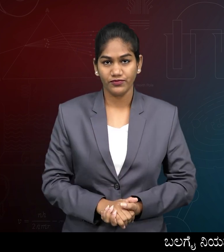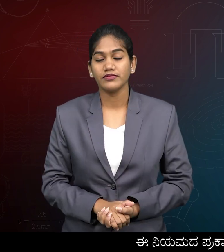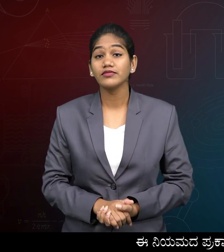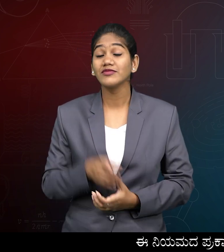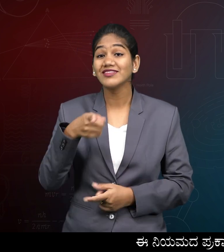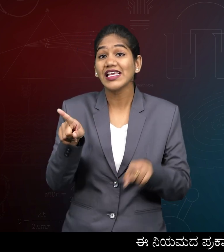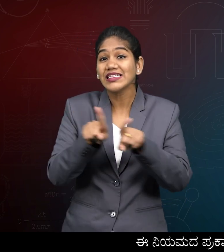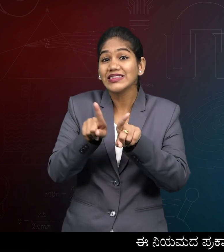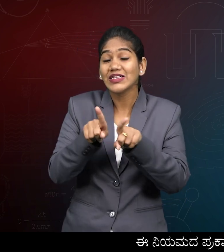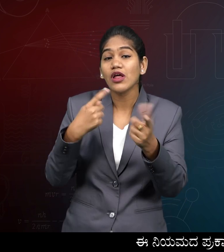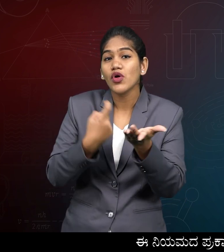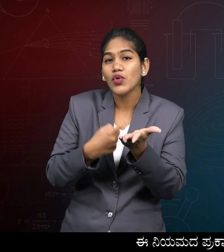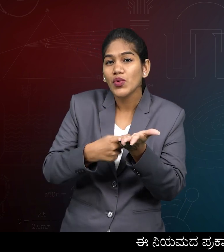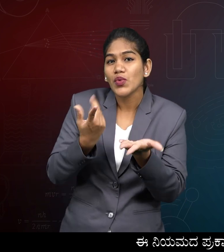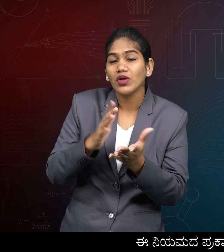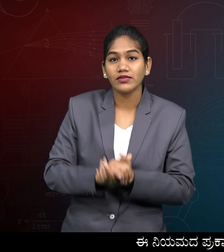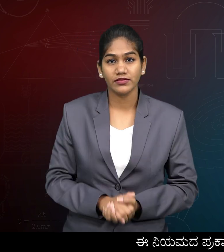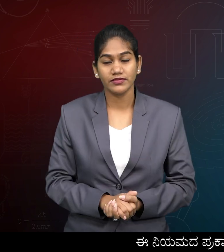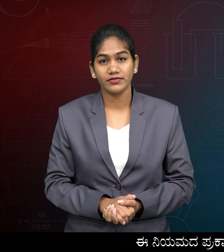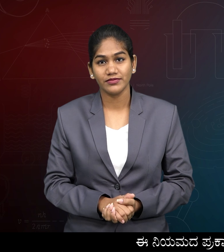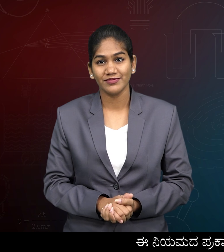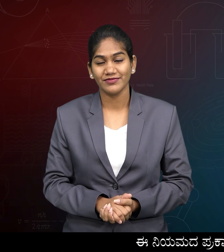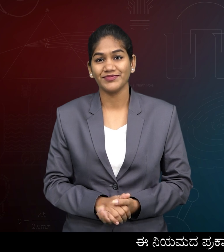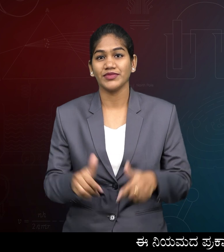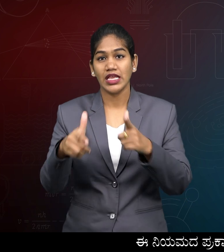ಈ ನಿಯಮದ ಪ್ರಕಾರ ನಿಮ್ಮ ಬಲಗೈಯ ಹೆಬ್ಬೆರಳು,